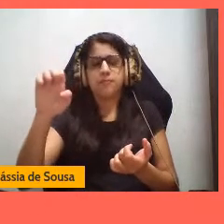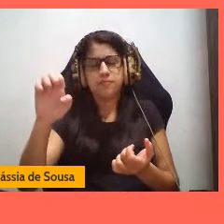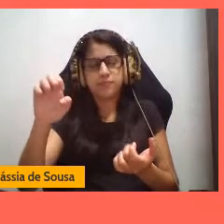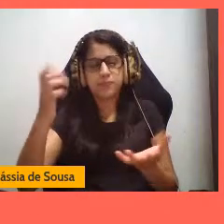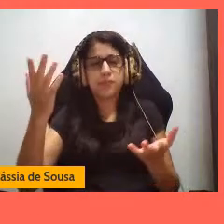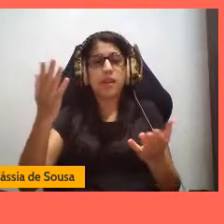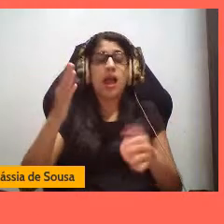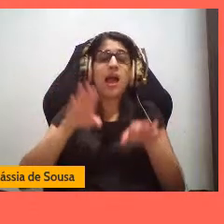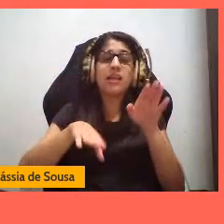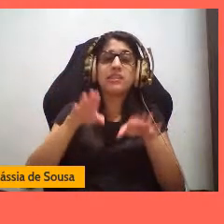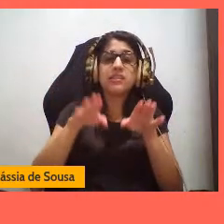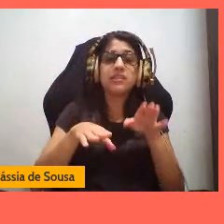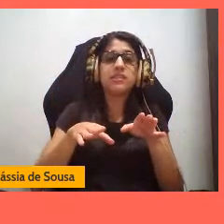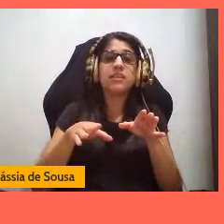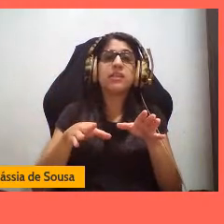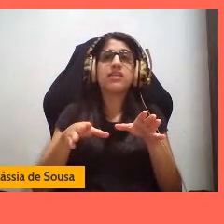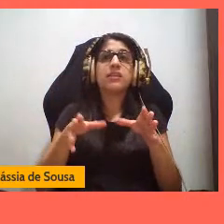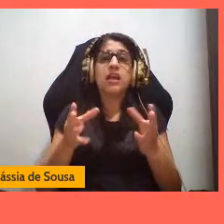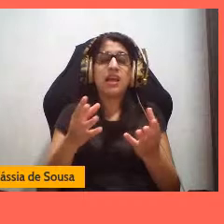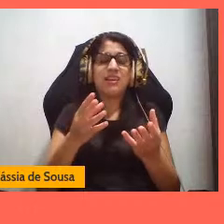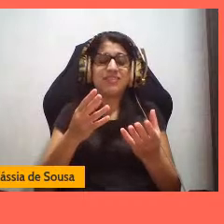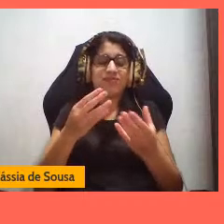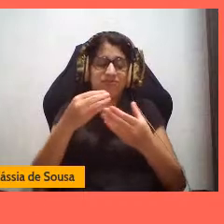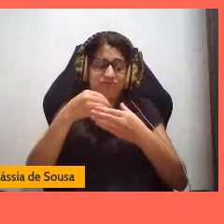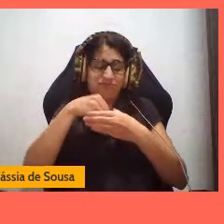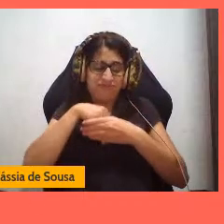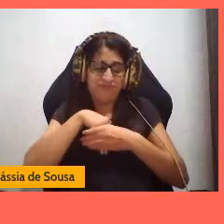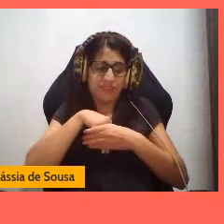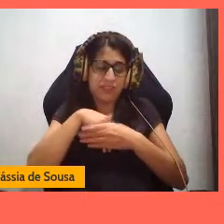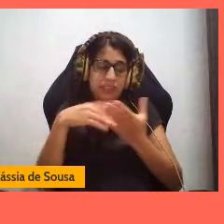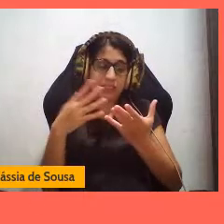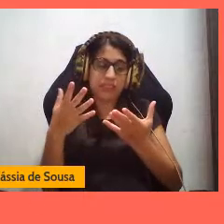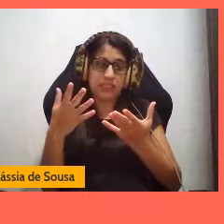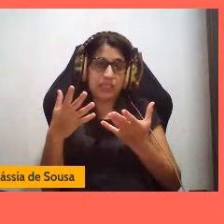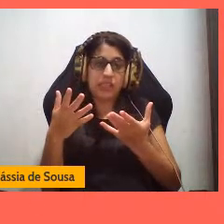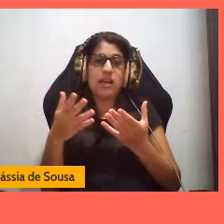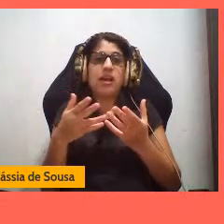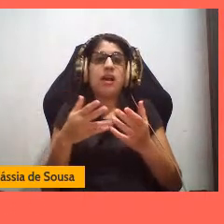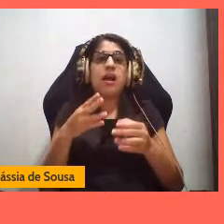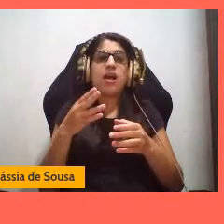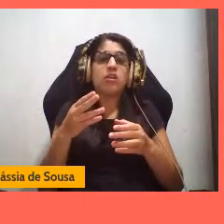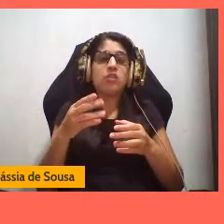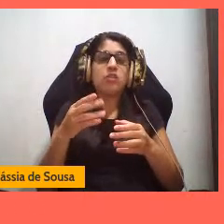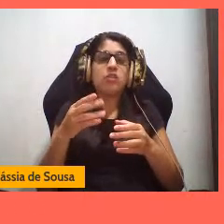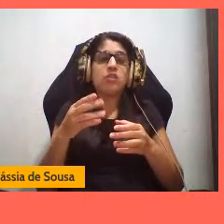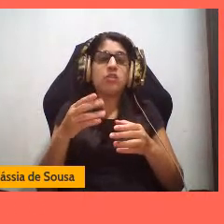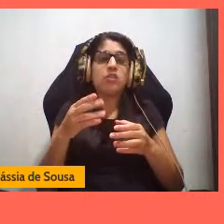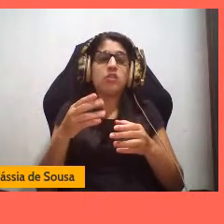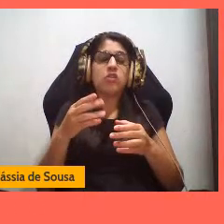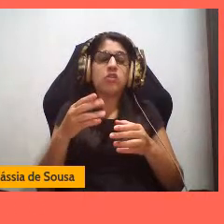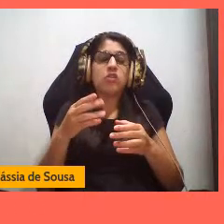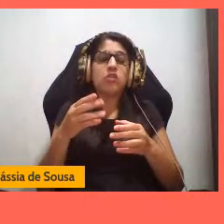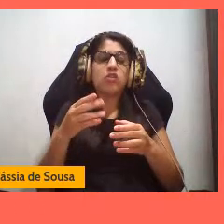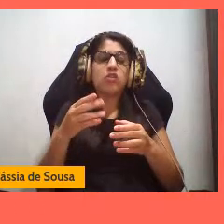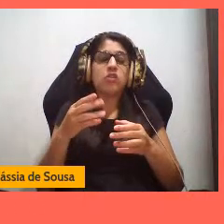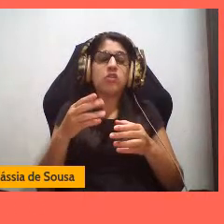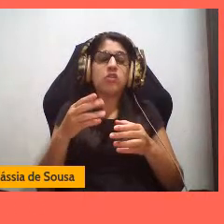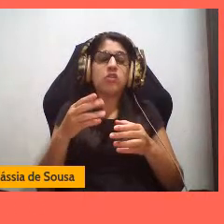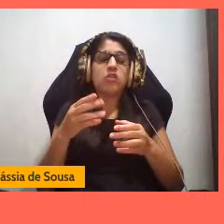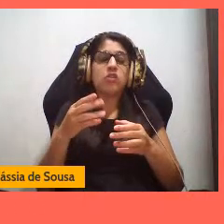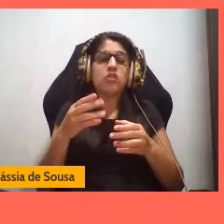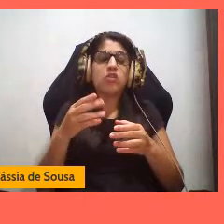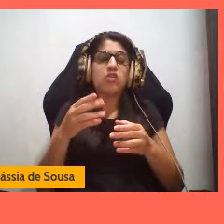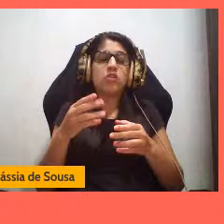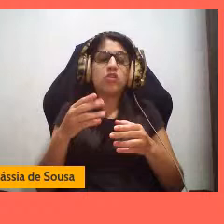nos proporcionasse a gente perceber o quanto nós temos um potencial enorme de ensino,